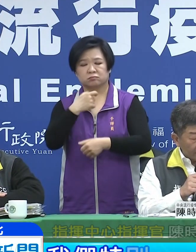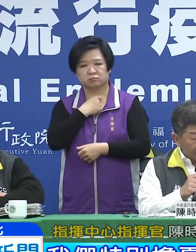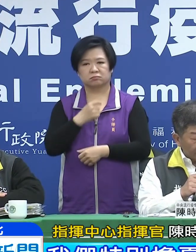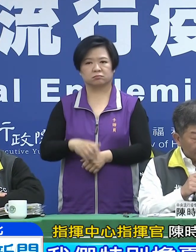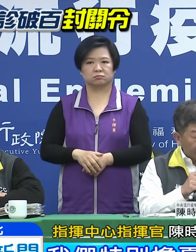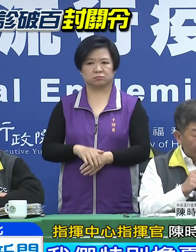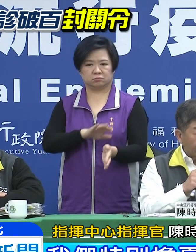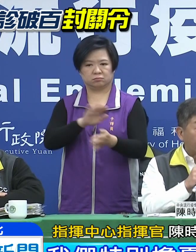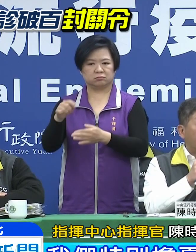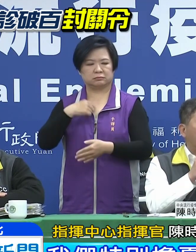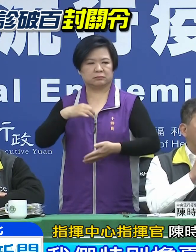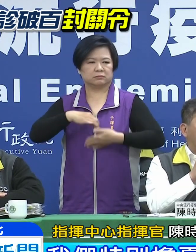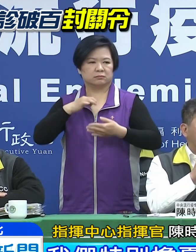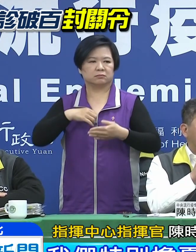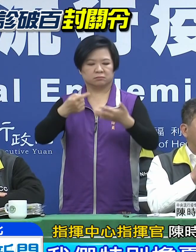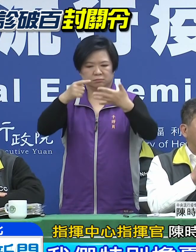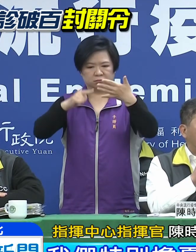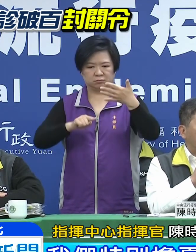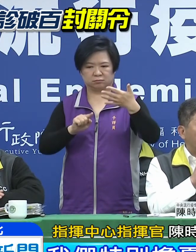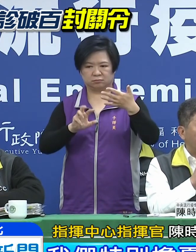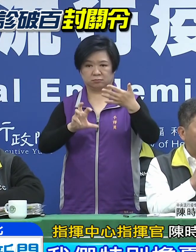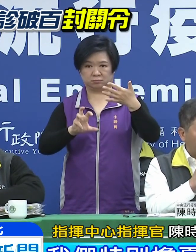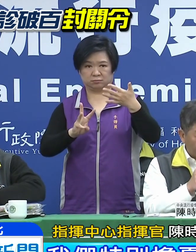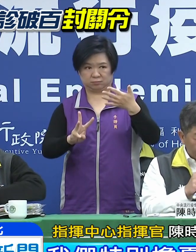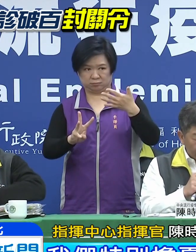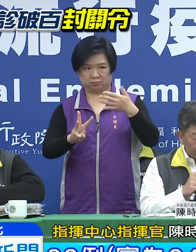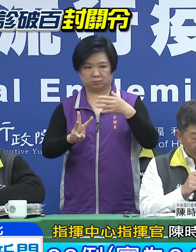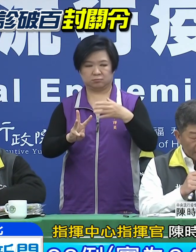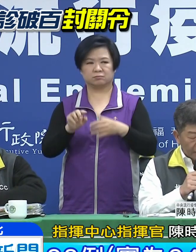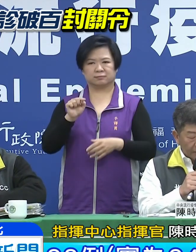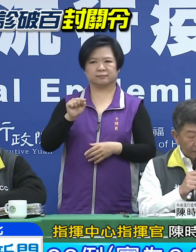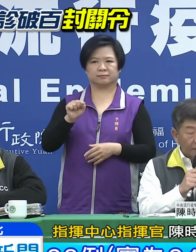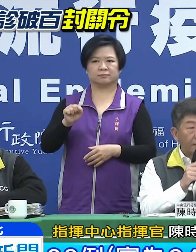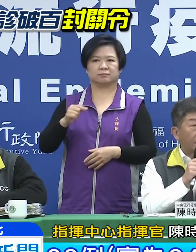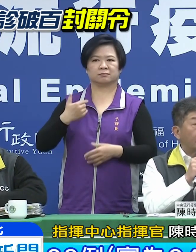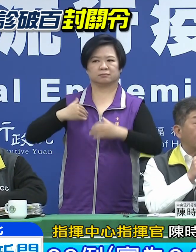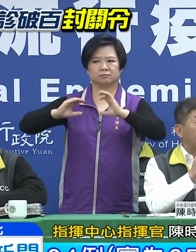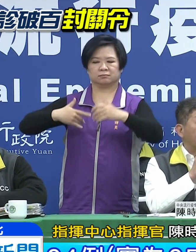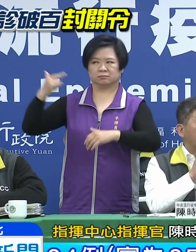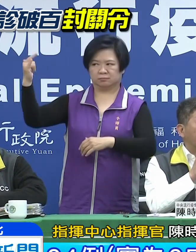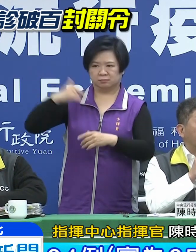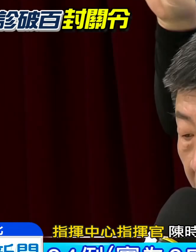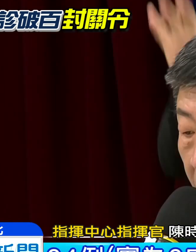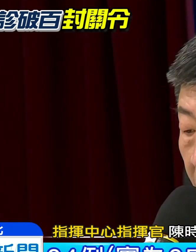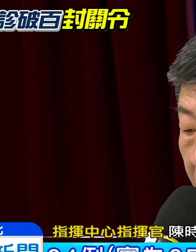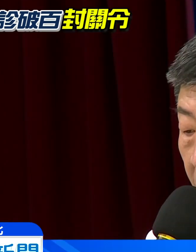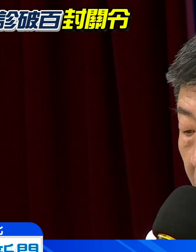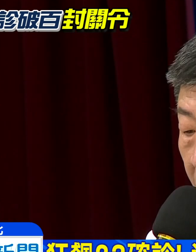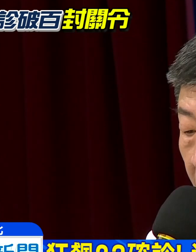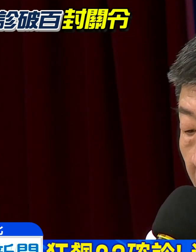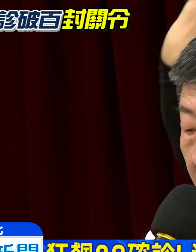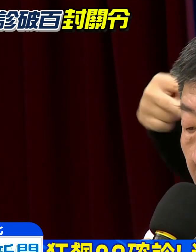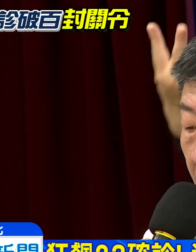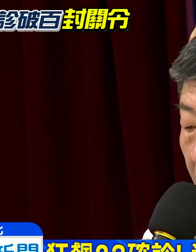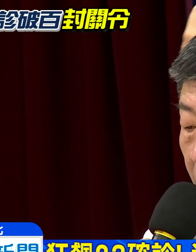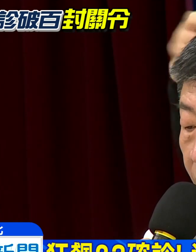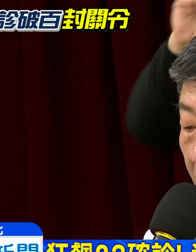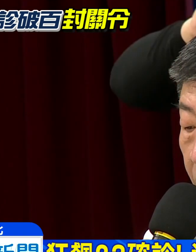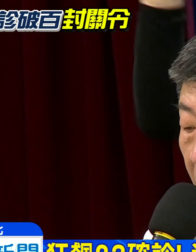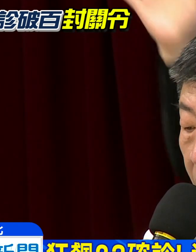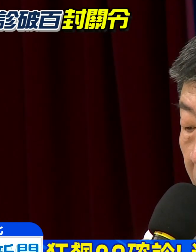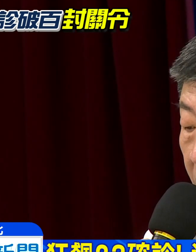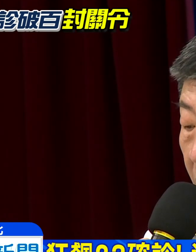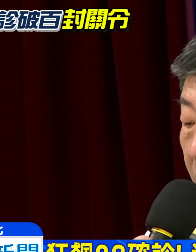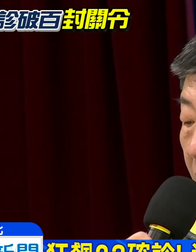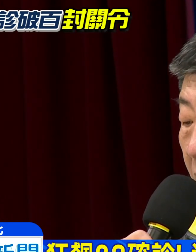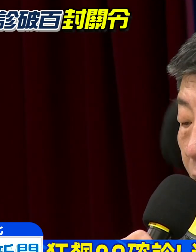较担忧一个是83例哈去法国，那94例去印尼。 加重语气，特别担忧